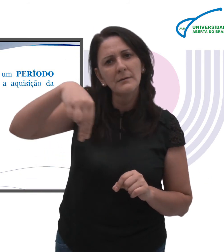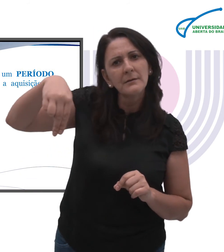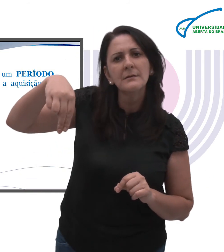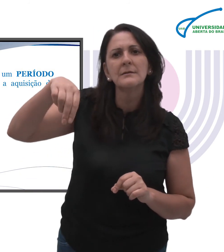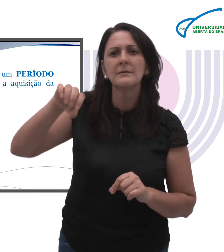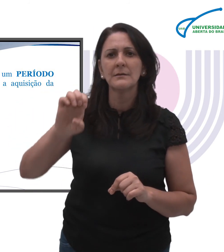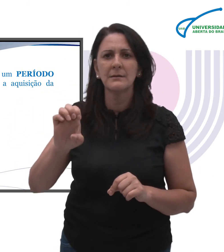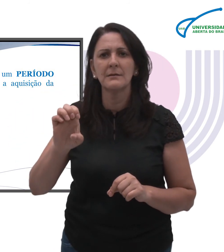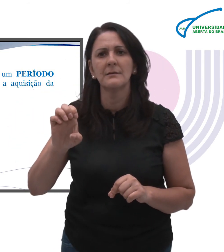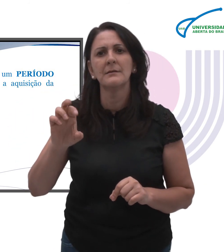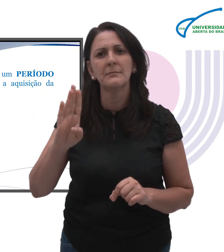Lenenberg,